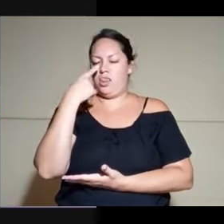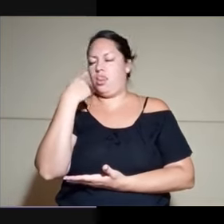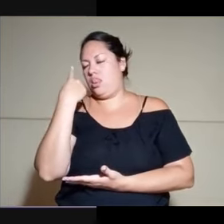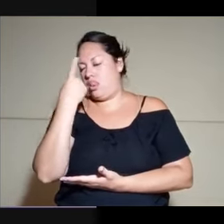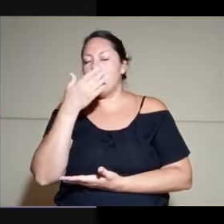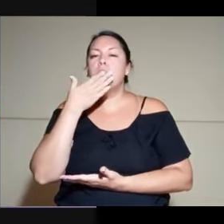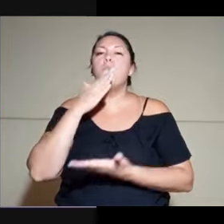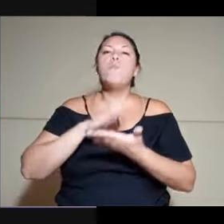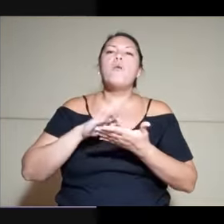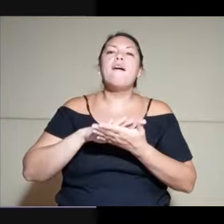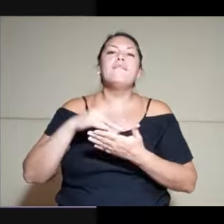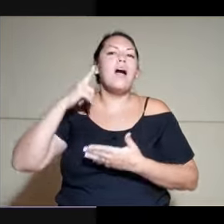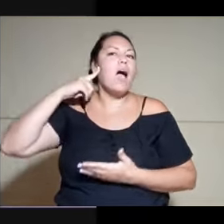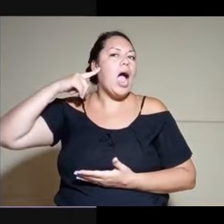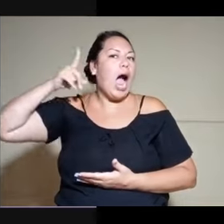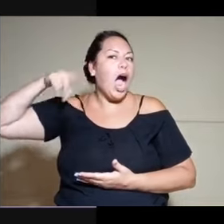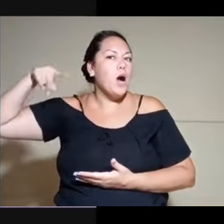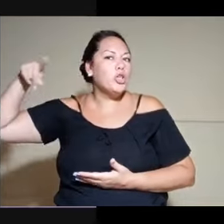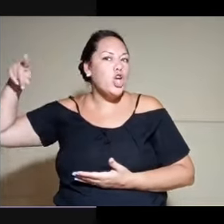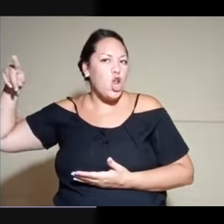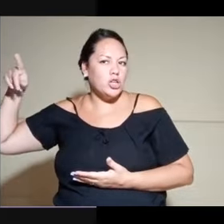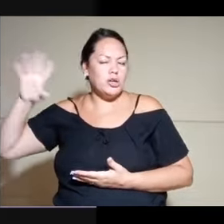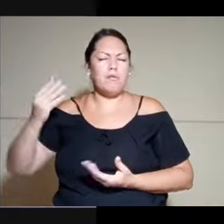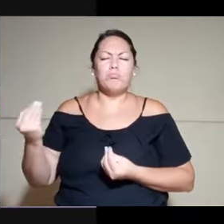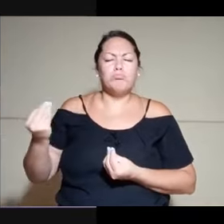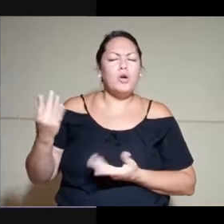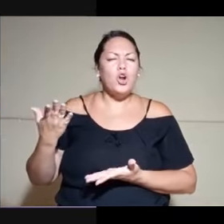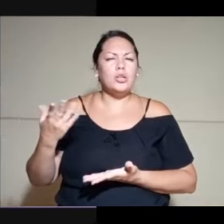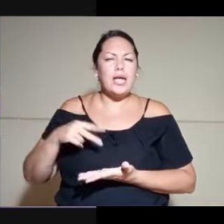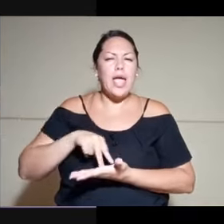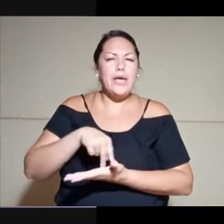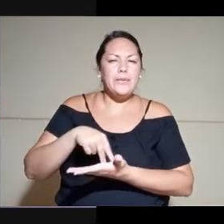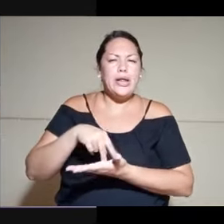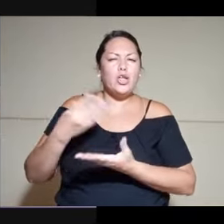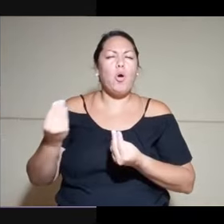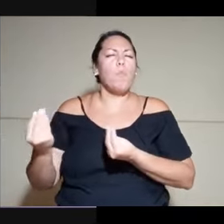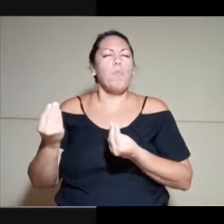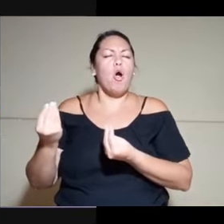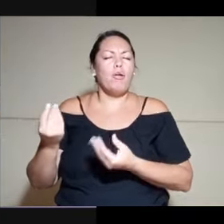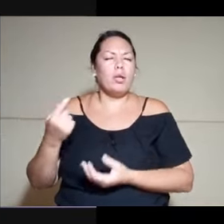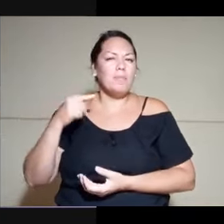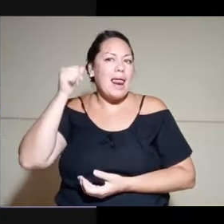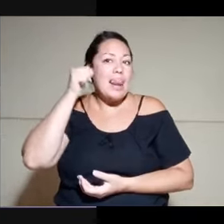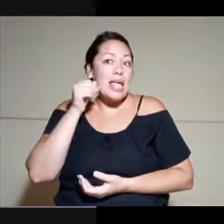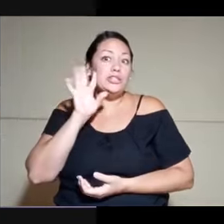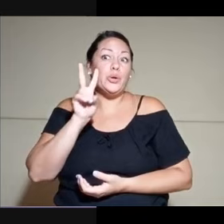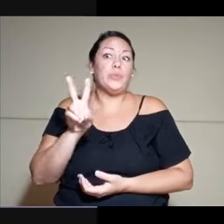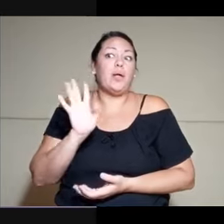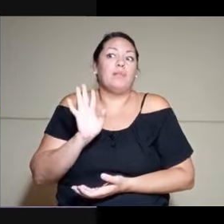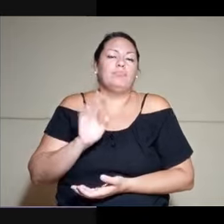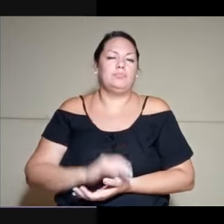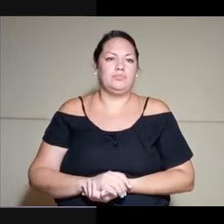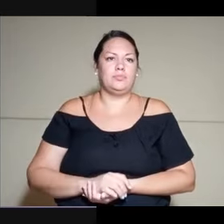Por eso una persona cuando está con vértigos o cuando está con mareos, le hacen una prueba audiológica. Tiene que ir al